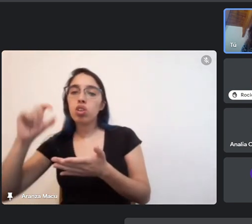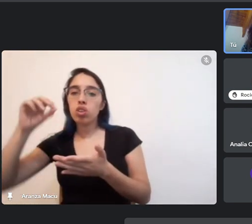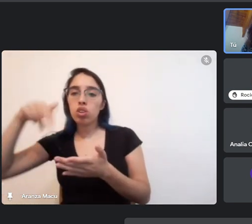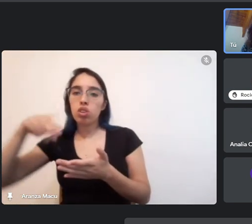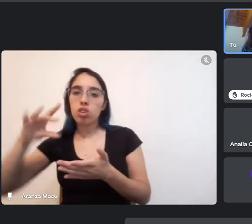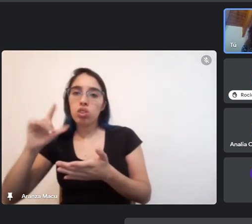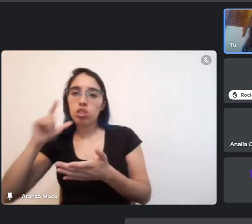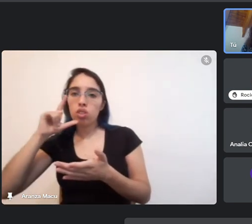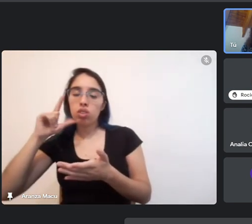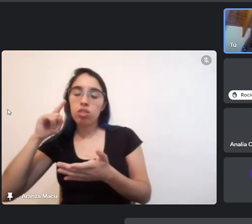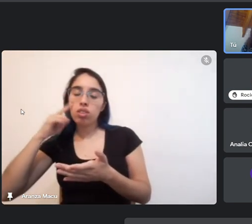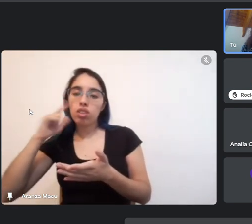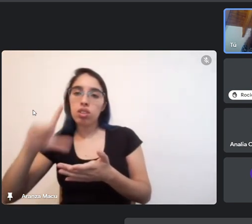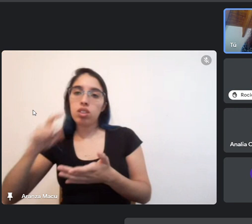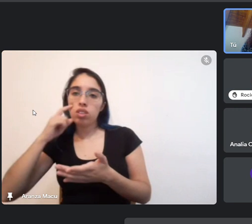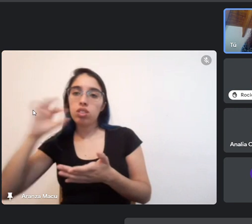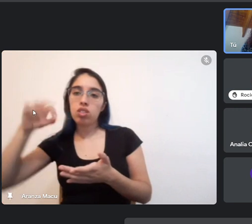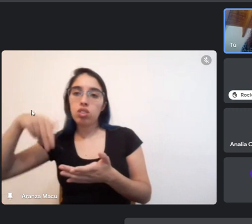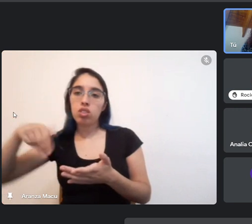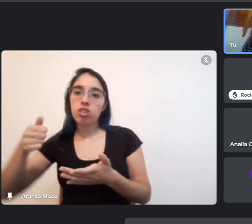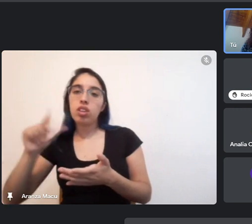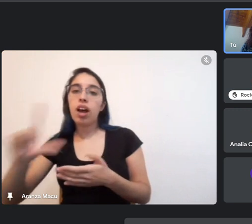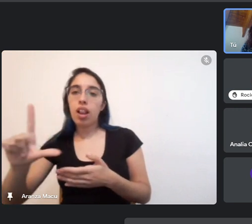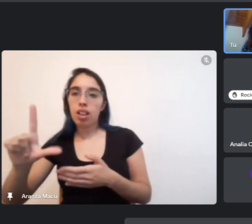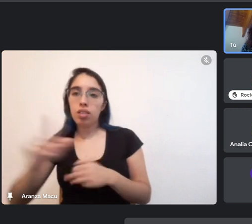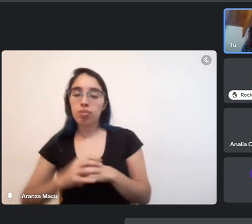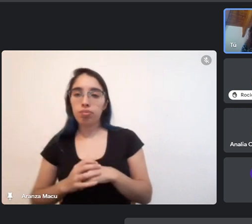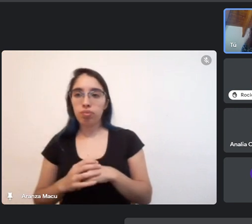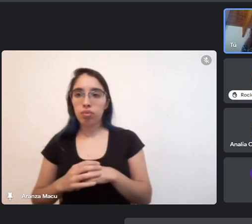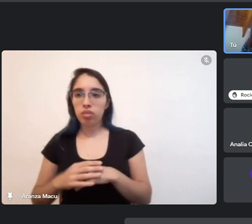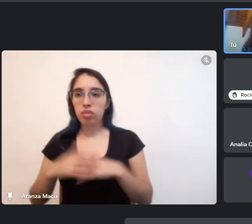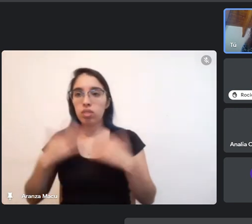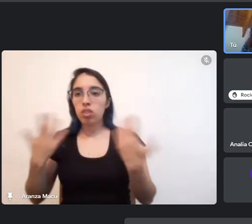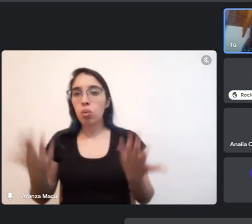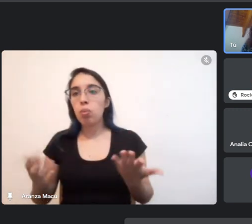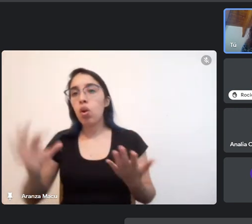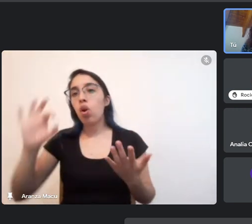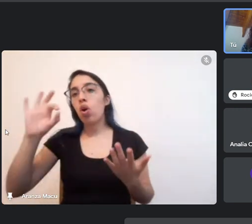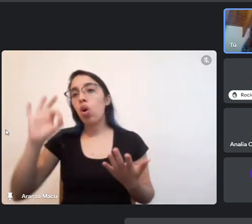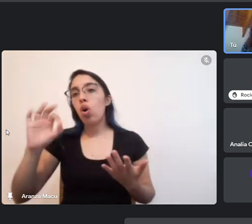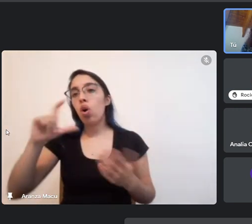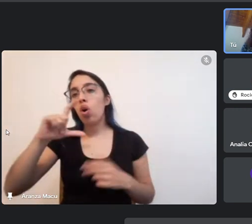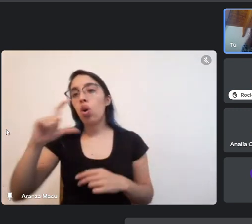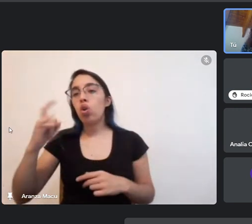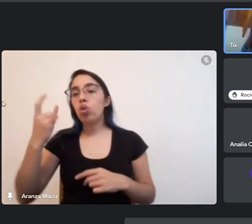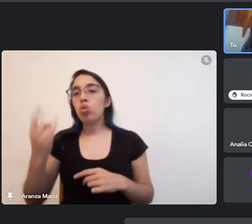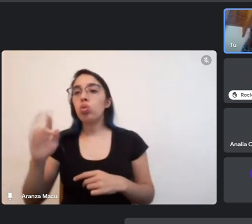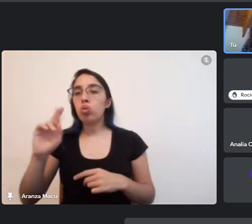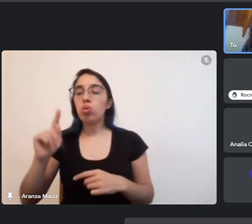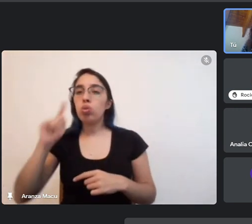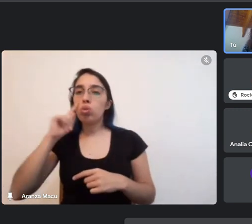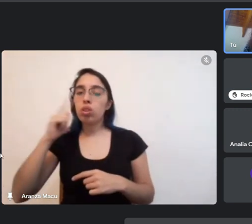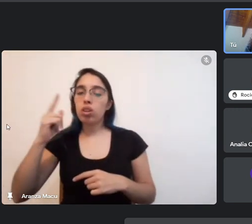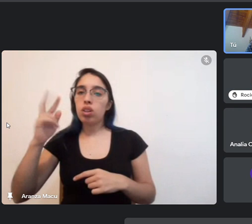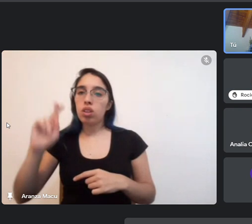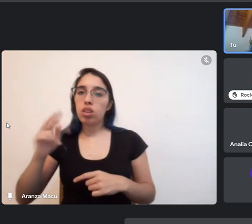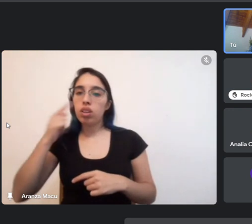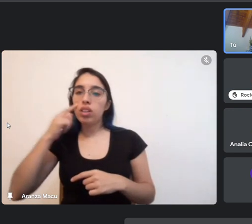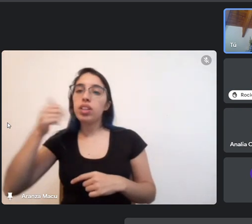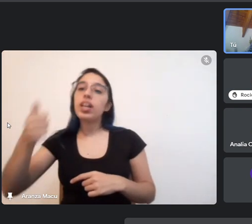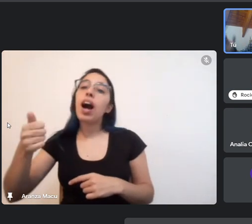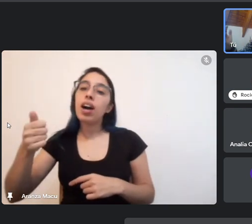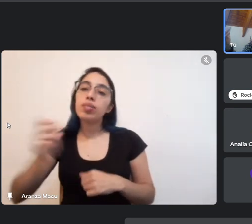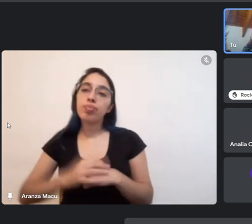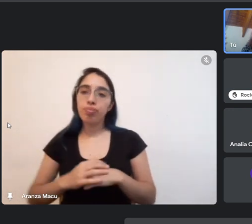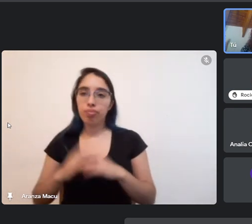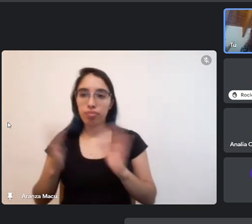Ocurriría, se manifestaría, ofrecería, viviría. Esto es mucha información que ahora